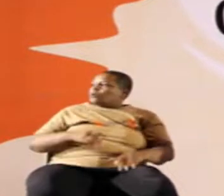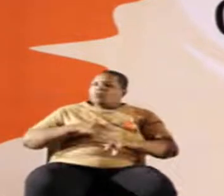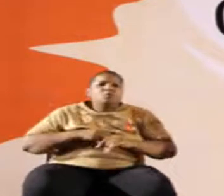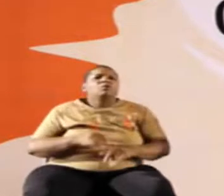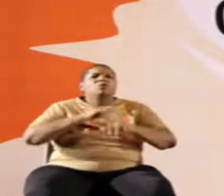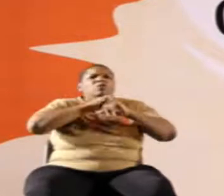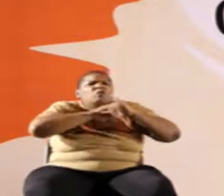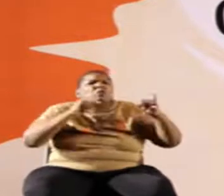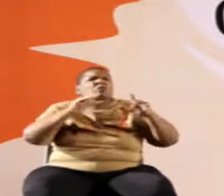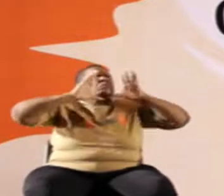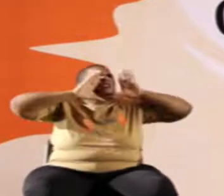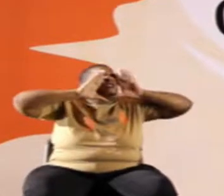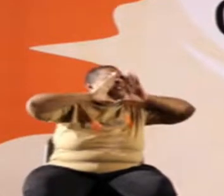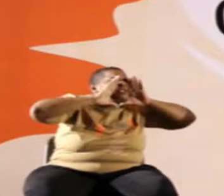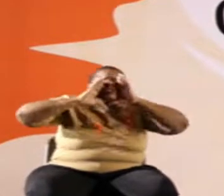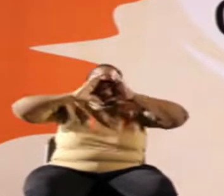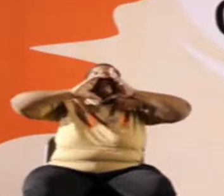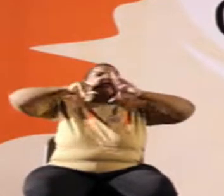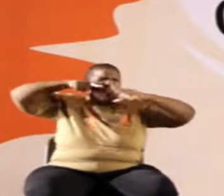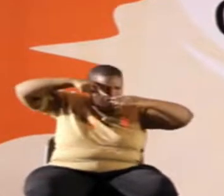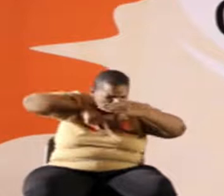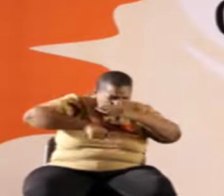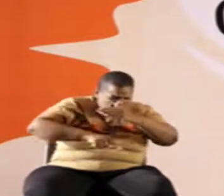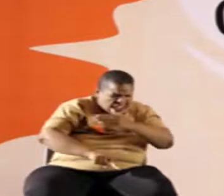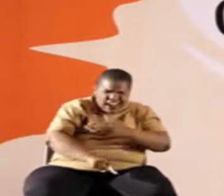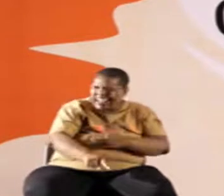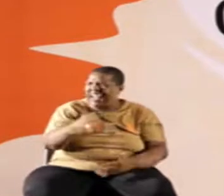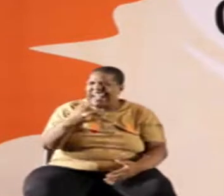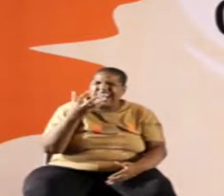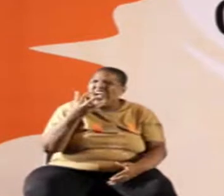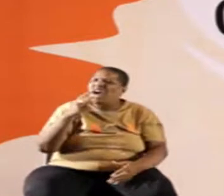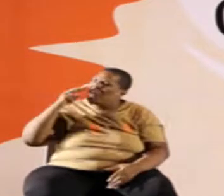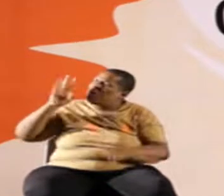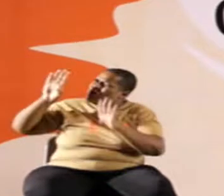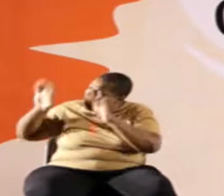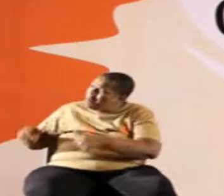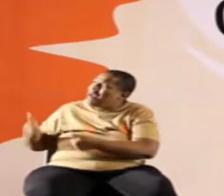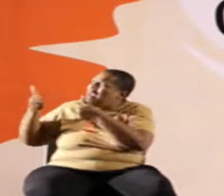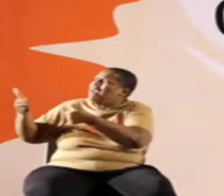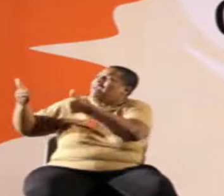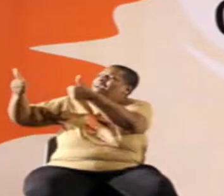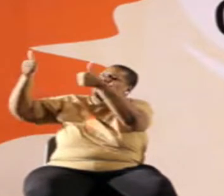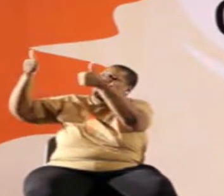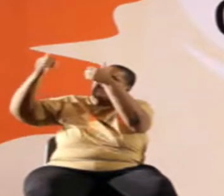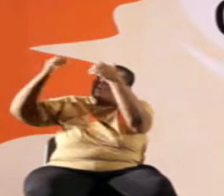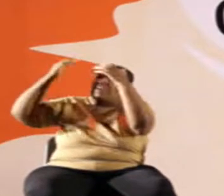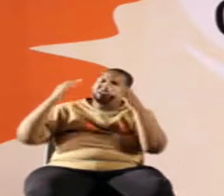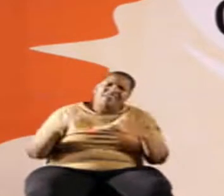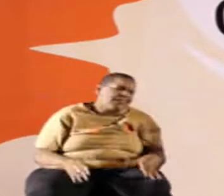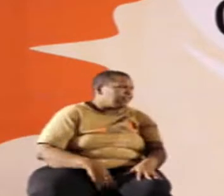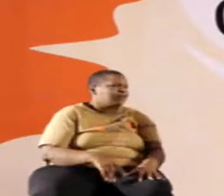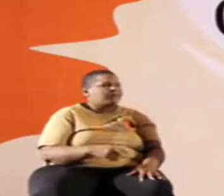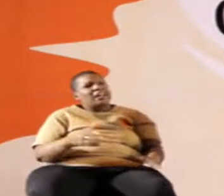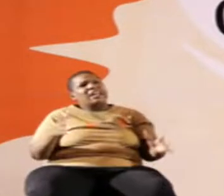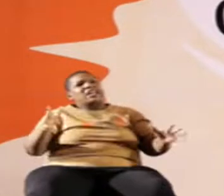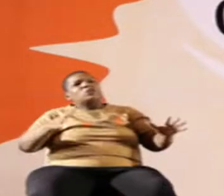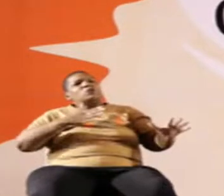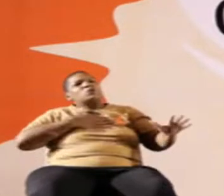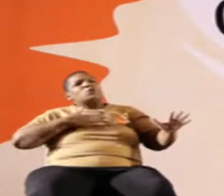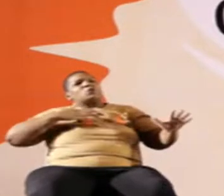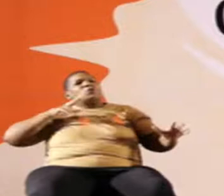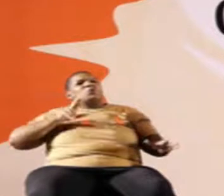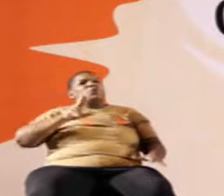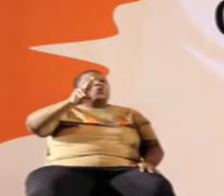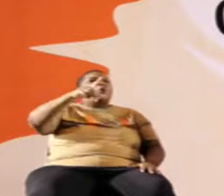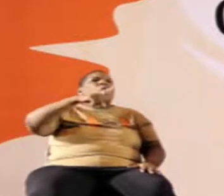boca no mundo, é que faz um discurso profundo, ele quer ver o bem da favela. Está nascendo um